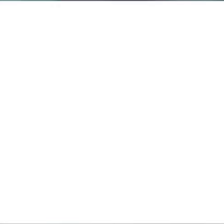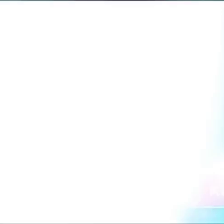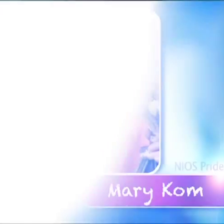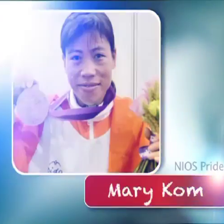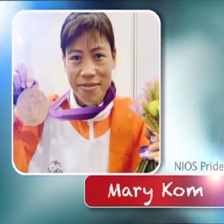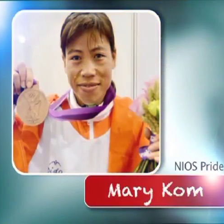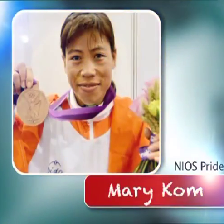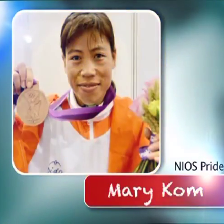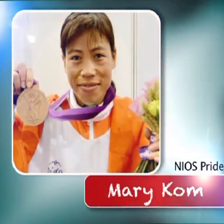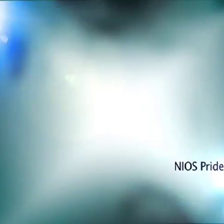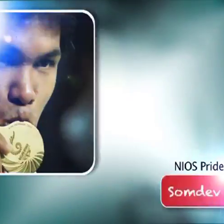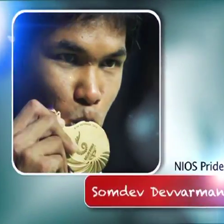स्वयं बने, हम